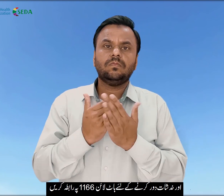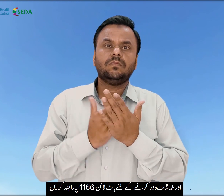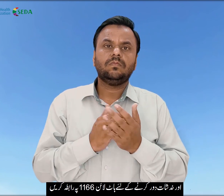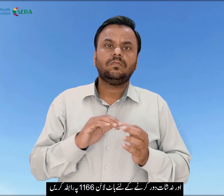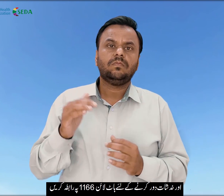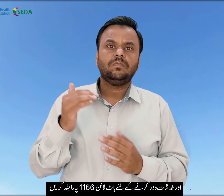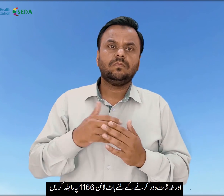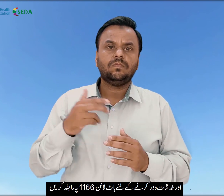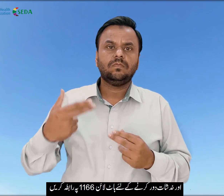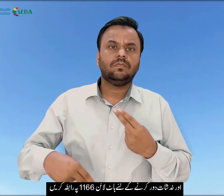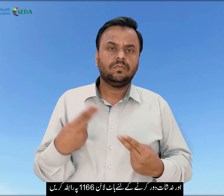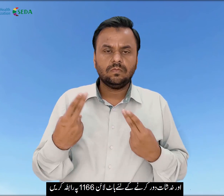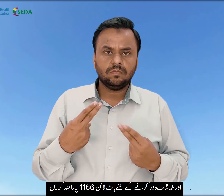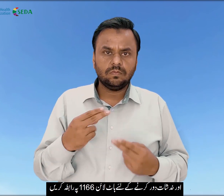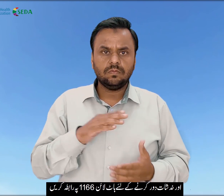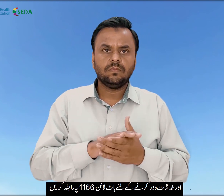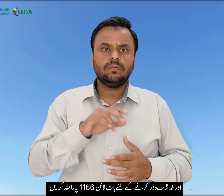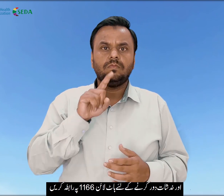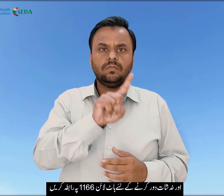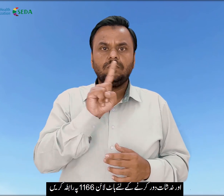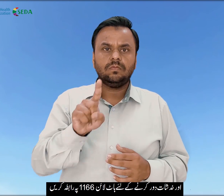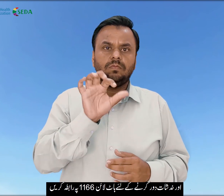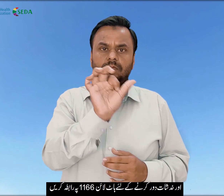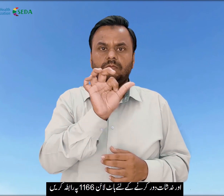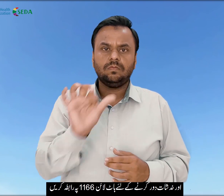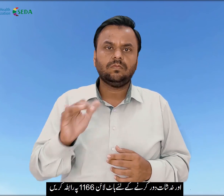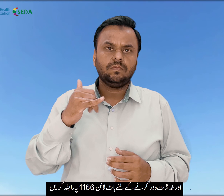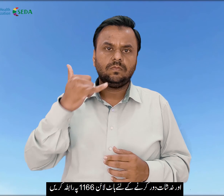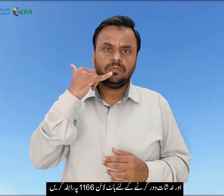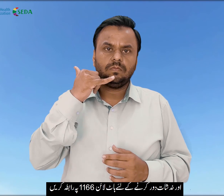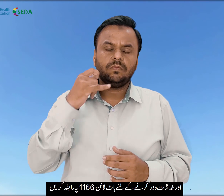ہاٹ لائن 1166 پر رابطہ کریں۔